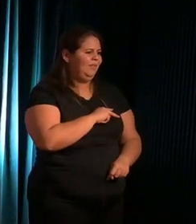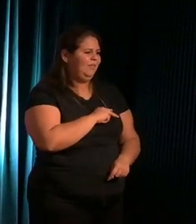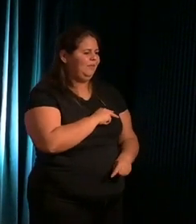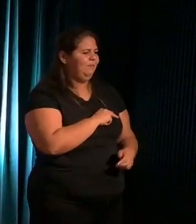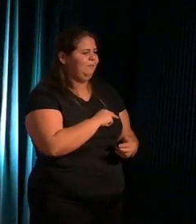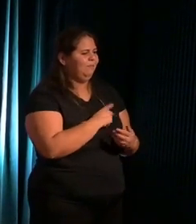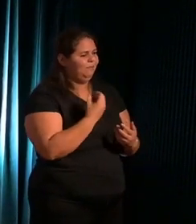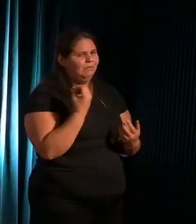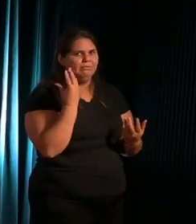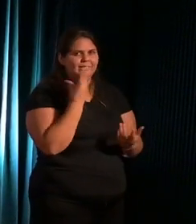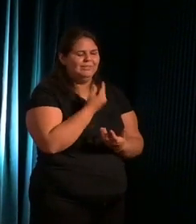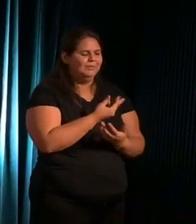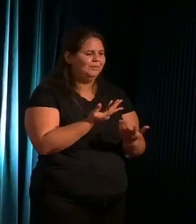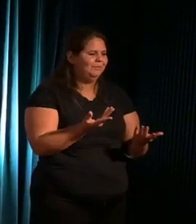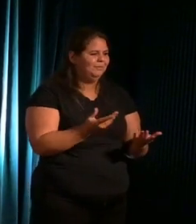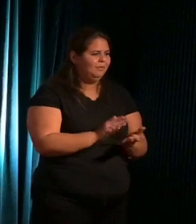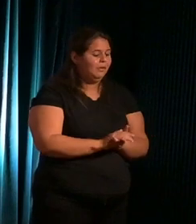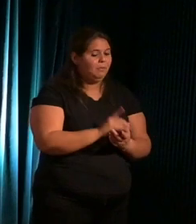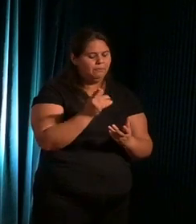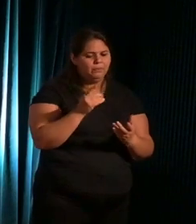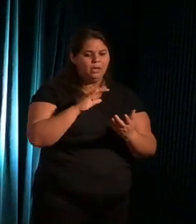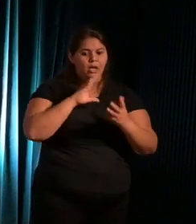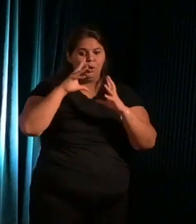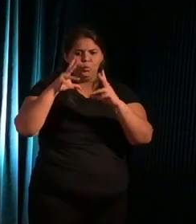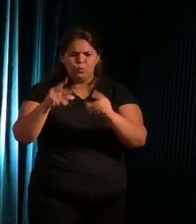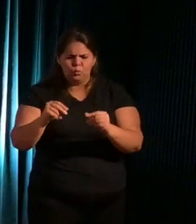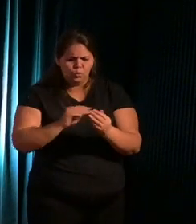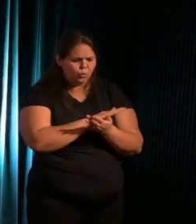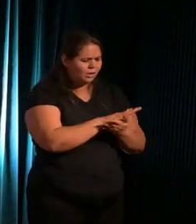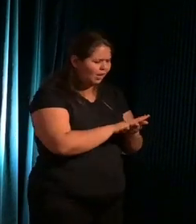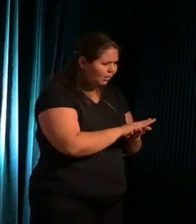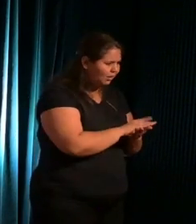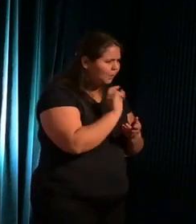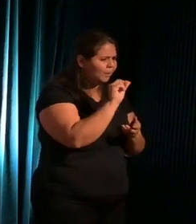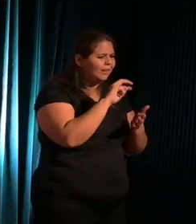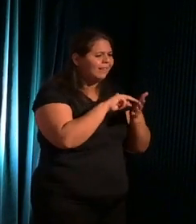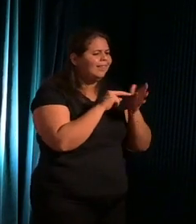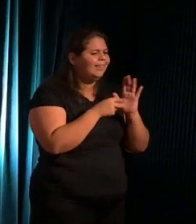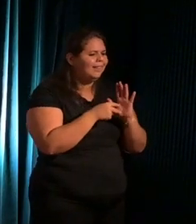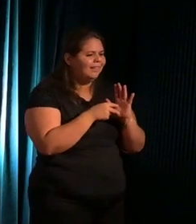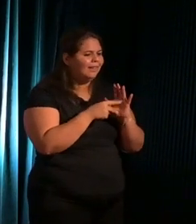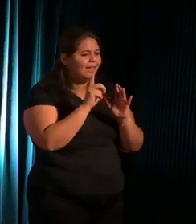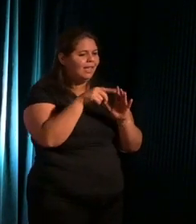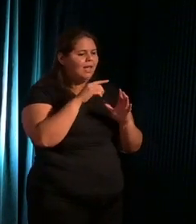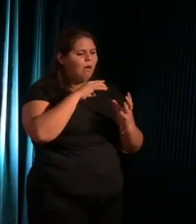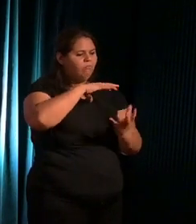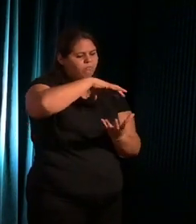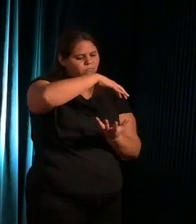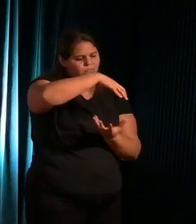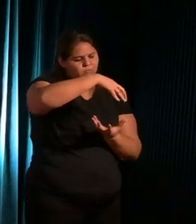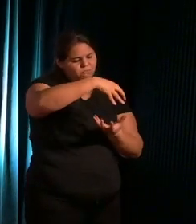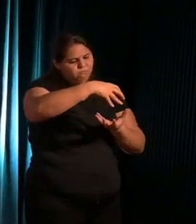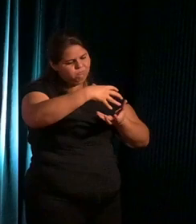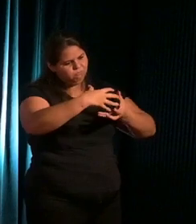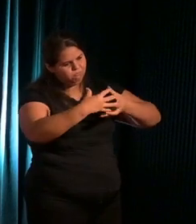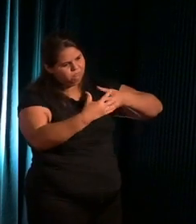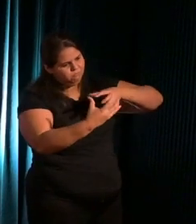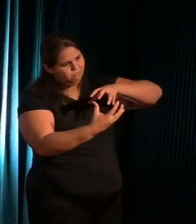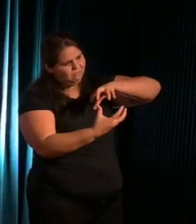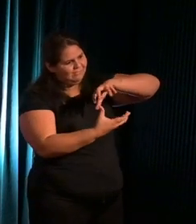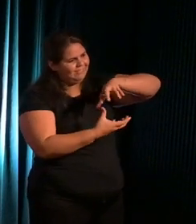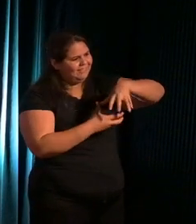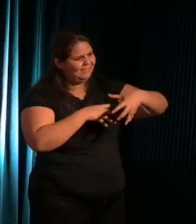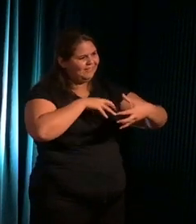muito bonito. Por tudo e por nada, é a bola que gira, chamada Terra. Para que